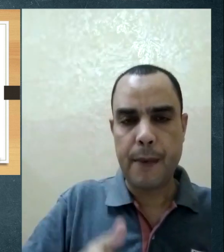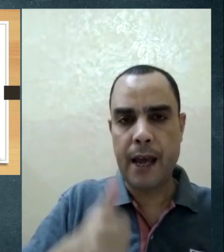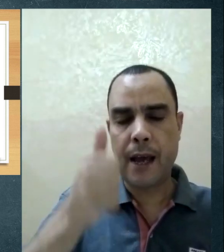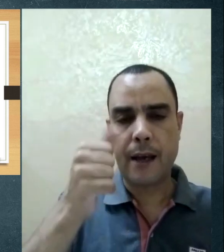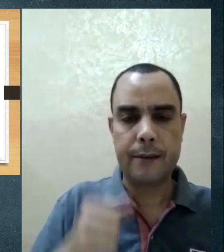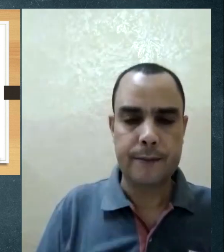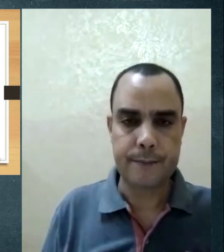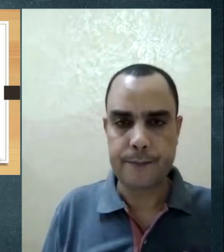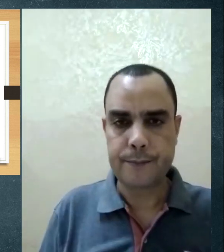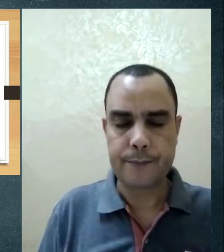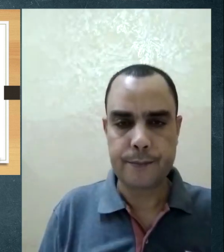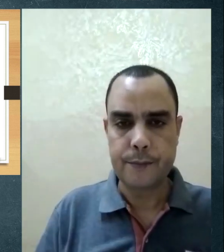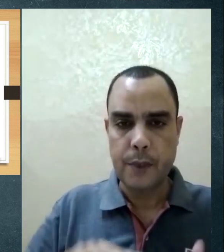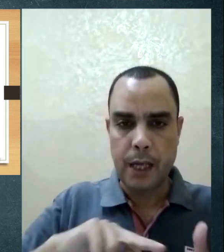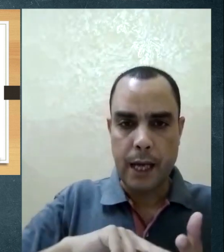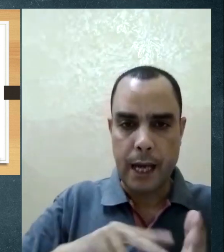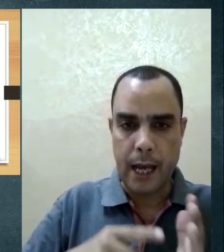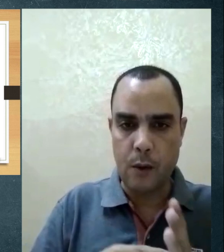ما